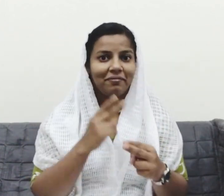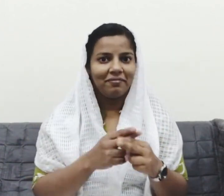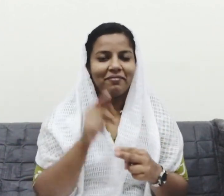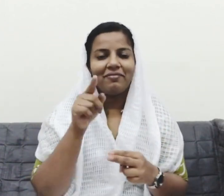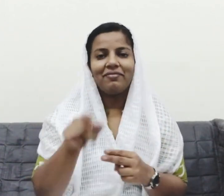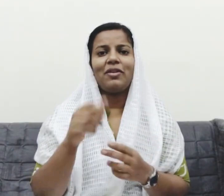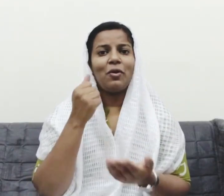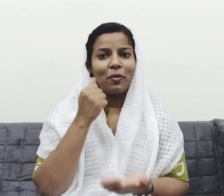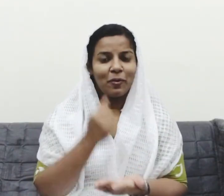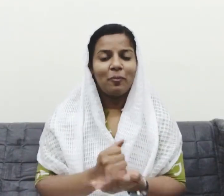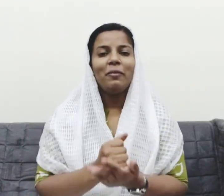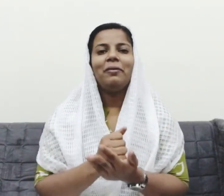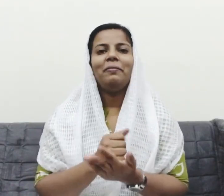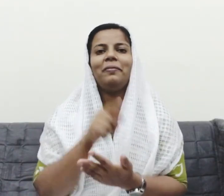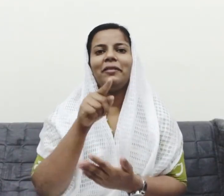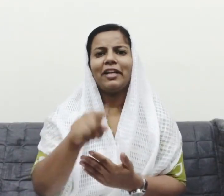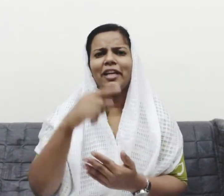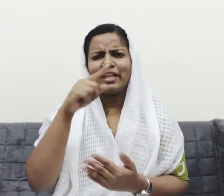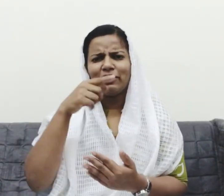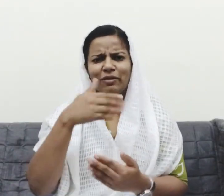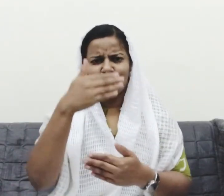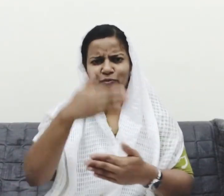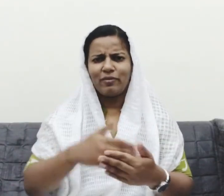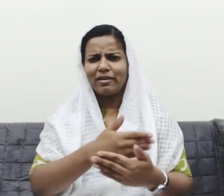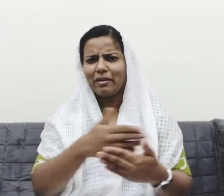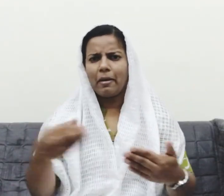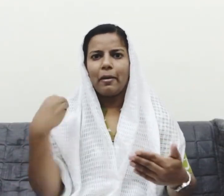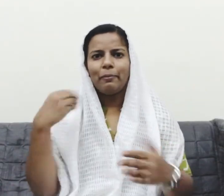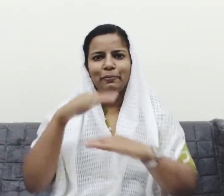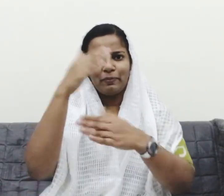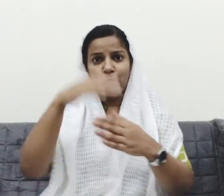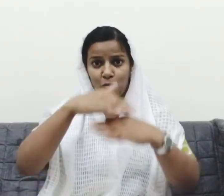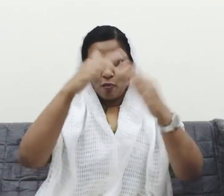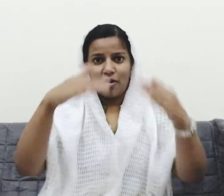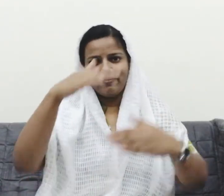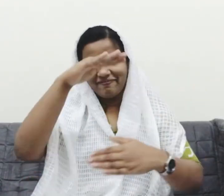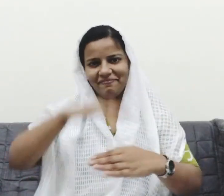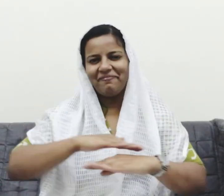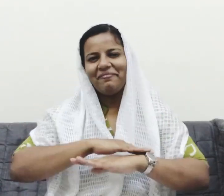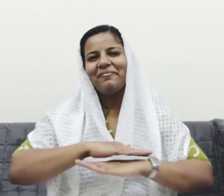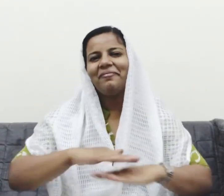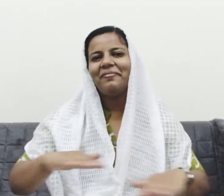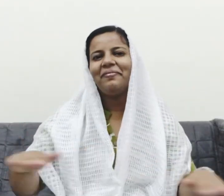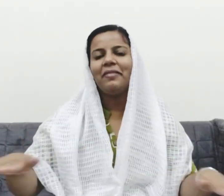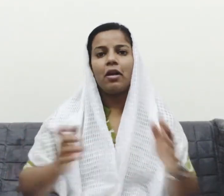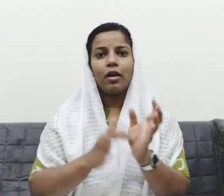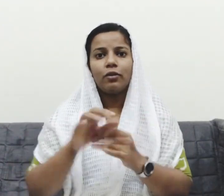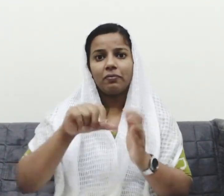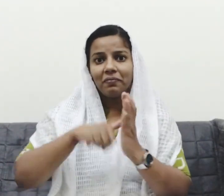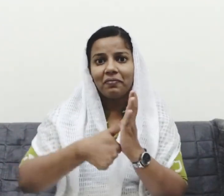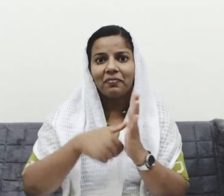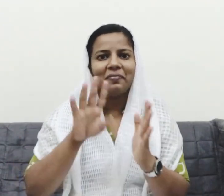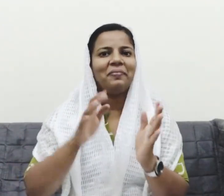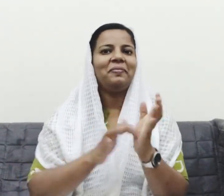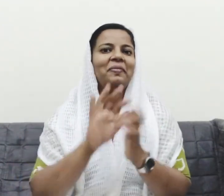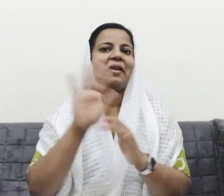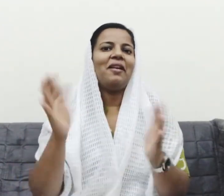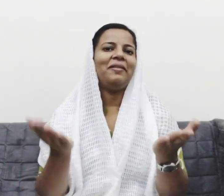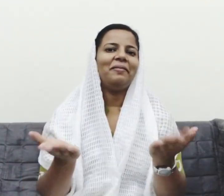എങ്കിൽ, പ്രിയപ്പെട്ടവരെ, നിശ്ചയമായിട്ട് നിങ്ങളുടെ മുമ്പിൽ നിൽക്കുന്ന സകലതും സമഭൂമിയായി തീരും. നിങ്ങളുടെ മുമ്പിൽ ഒന്നും തന്നെ അസാധ്യമായിട്ടുണ്ടാകത്തില്ല.